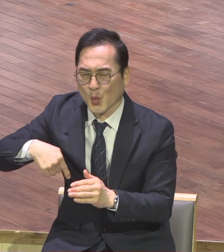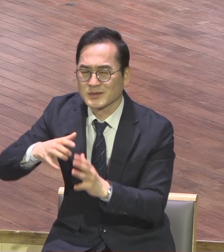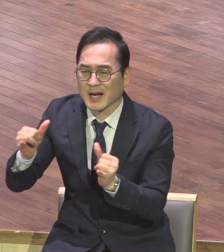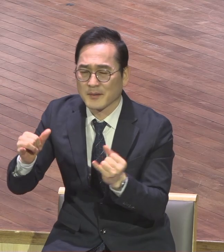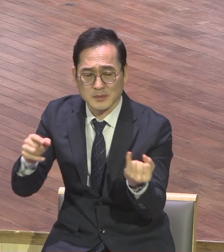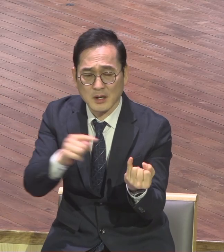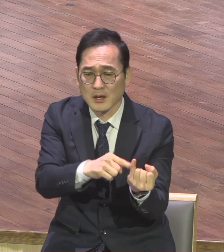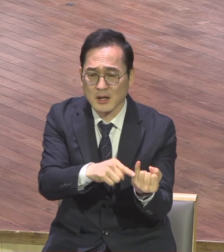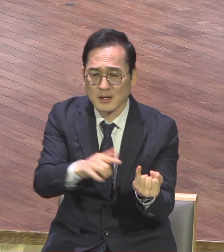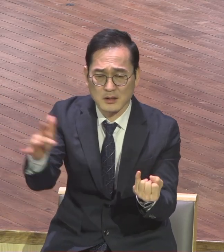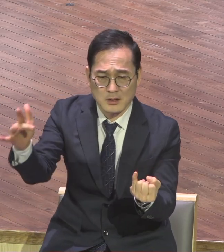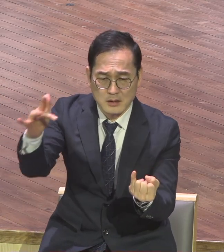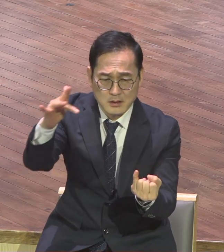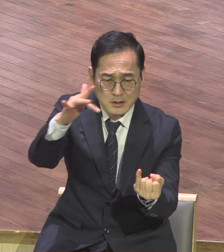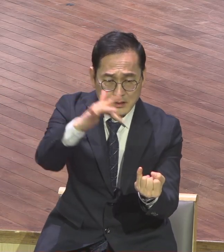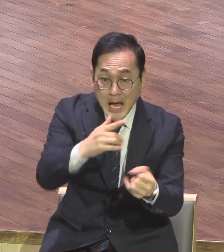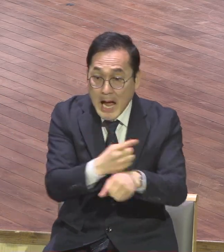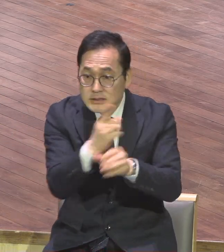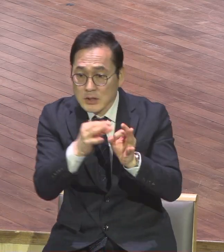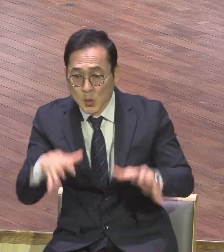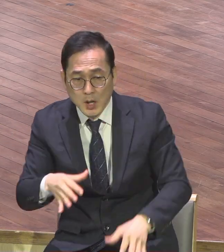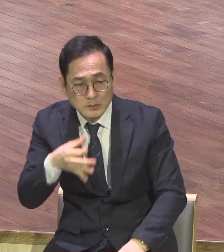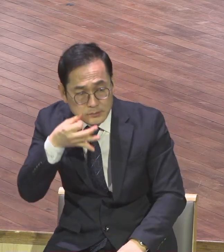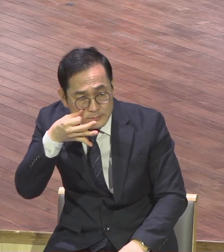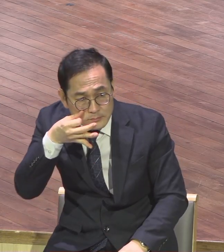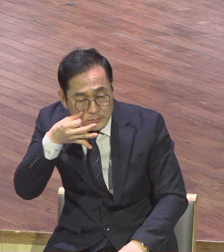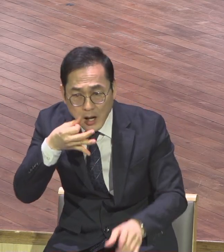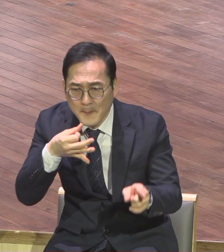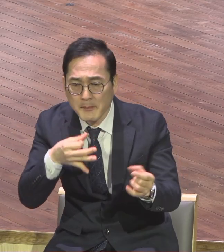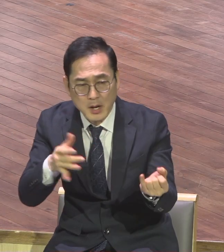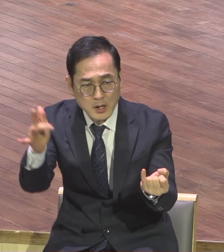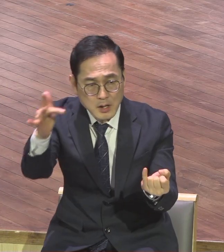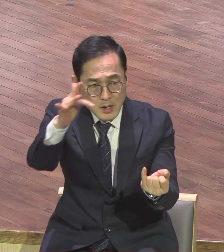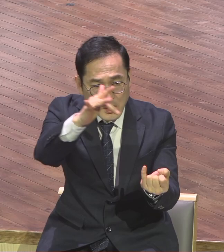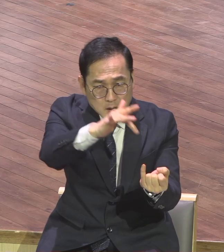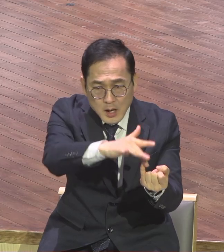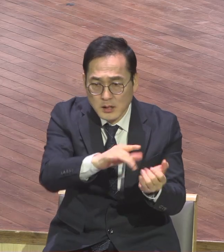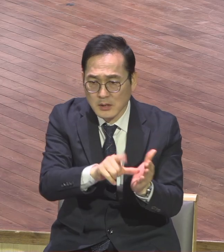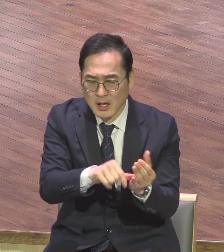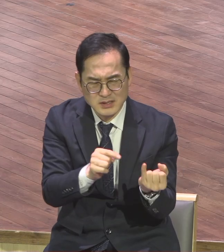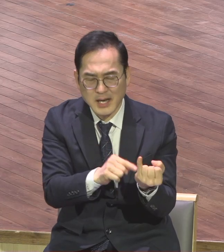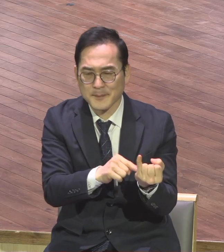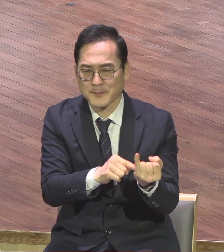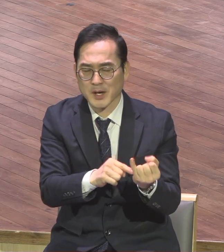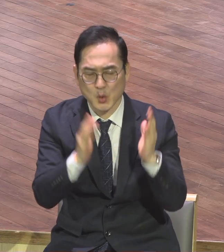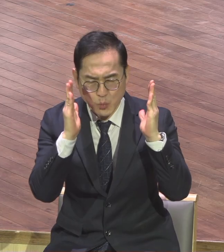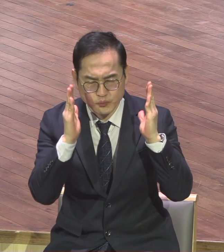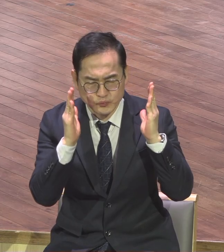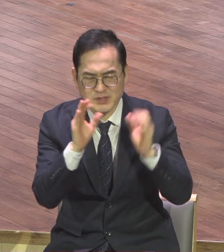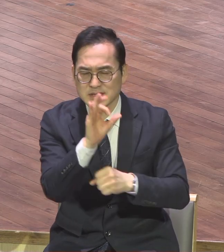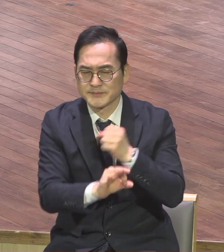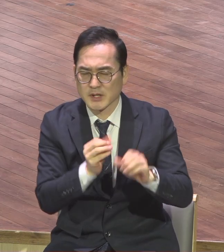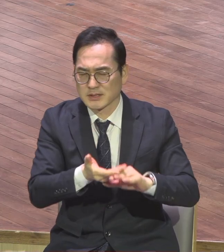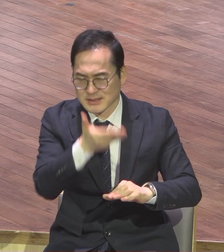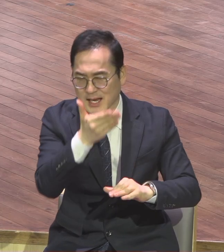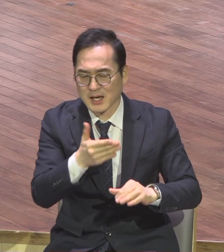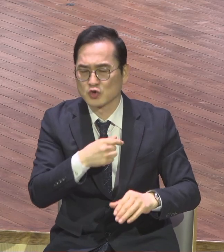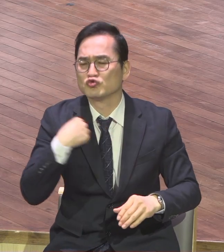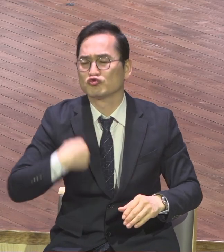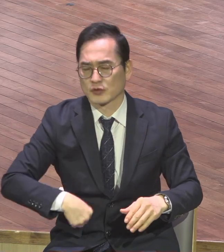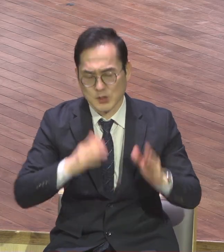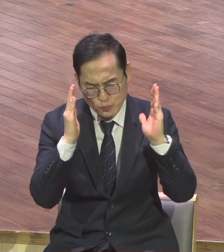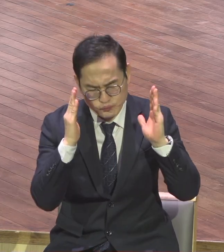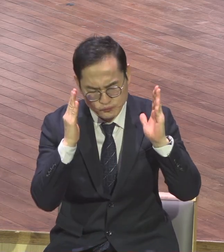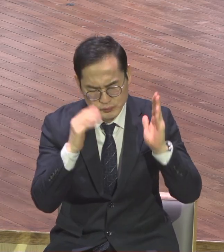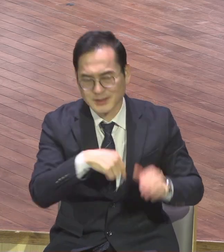하도 기가 막혀서 그걸 쫙 다 봤는데 그 자매가 유학까지 갔다 오고 10년이나 상하이에서 유학 공부하고